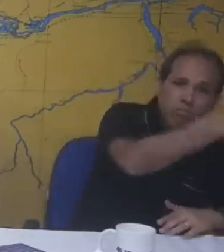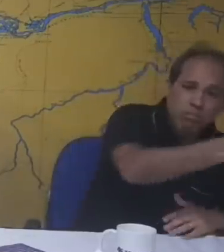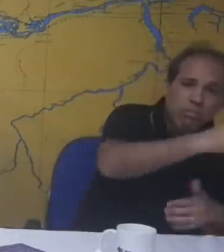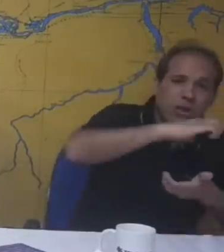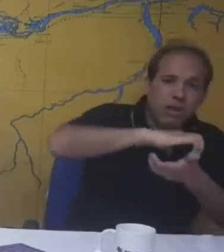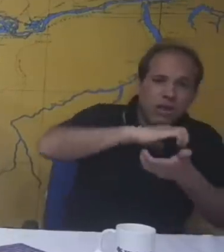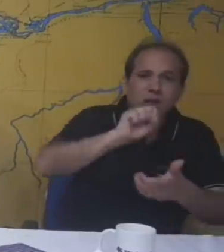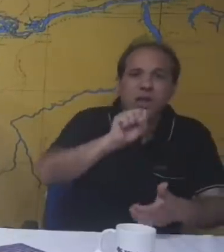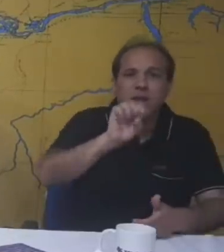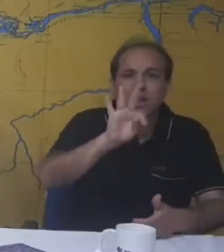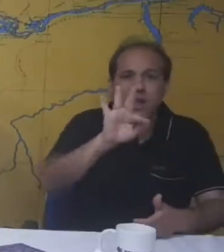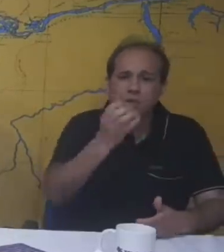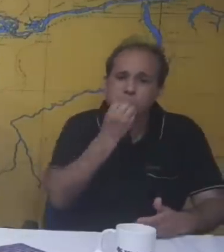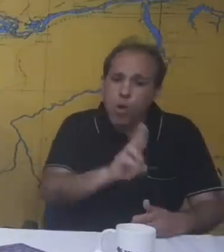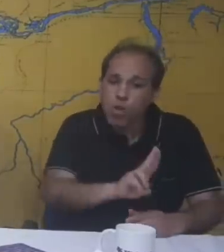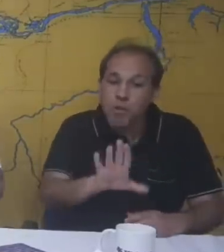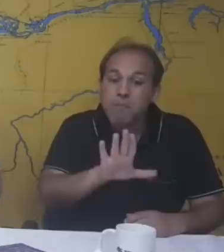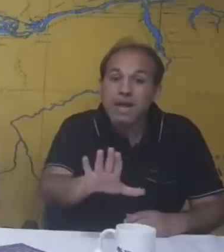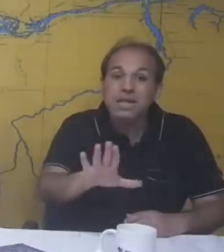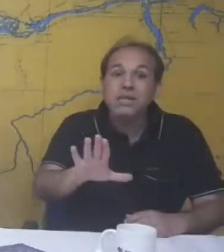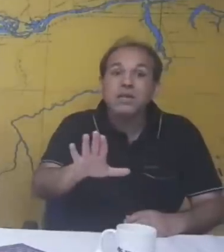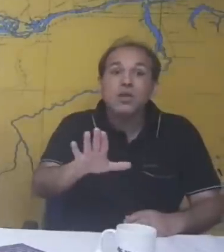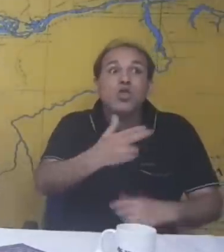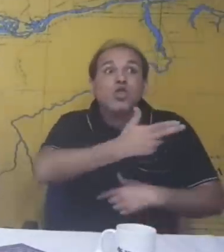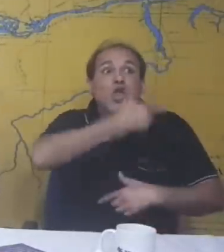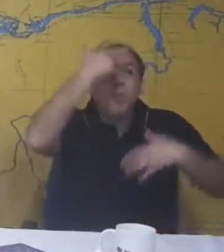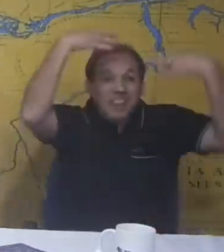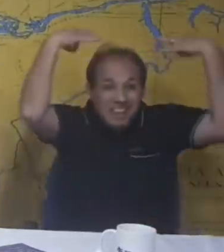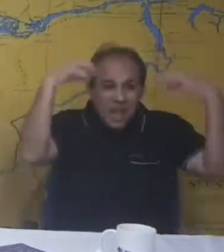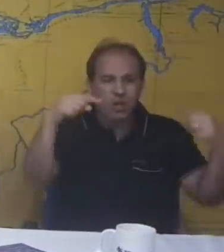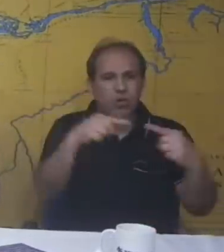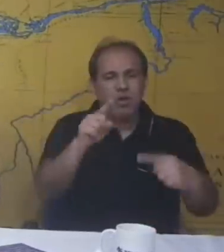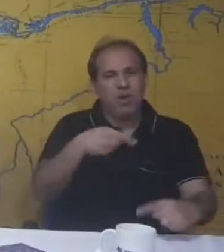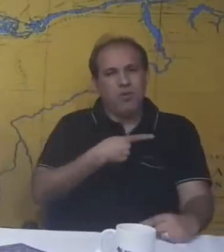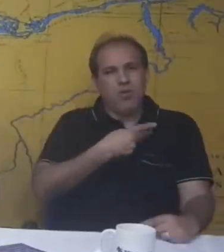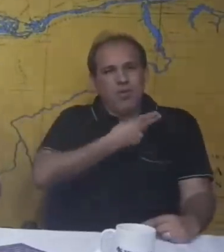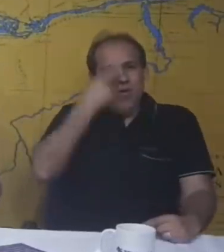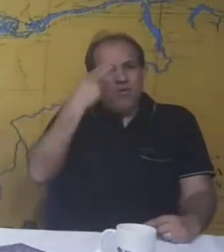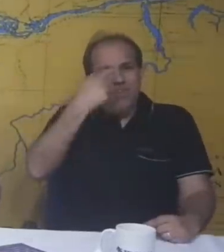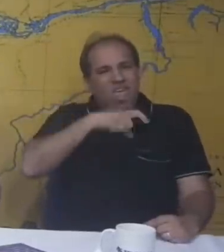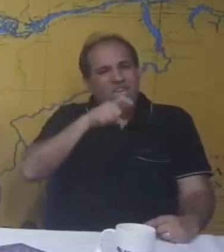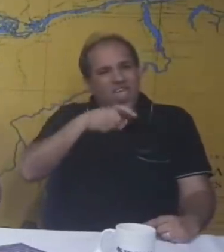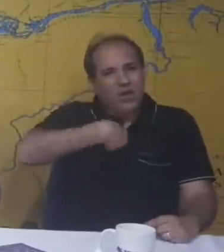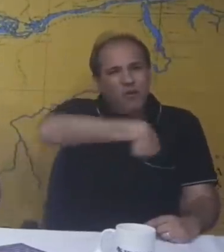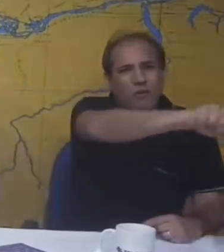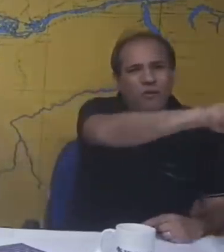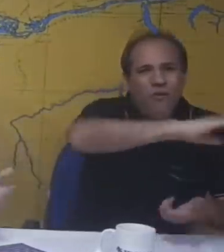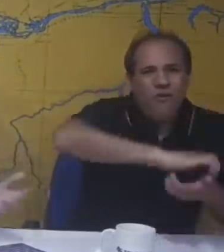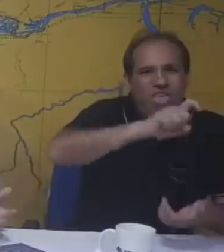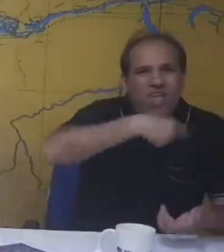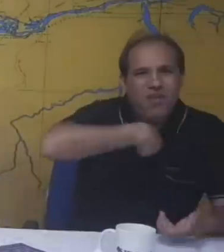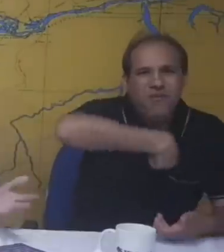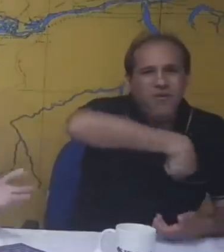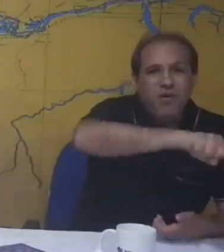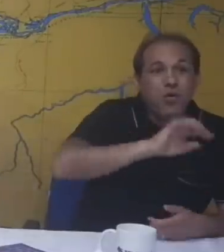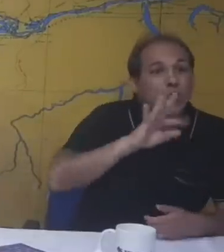compor. Tá? O nome deu para ir para lá é o meu. Tá, é o meu, tá certo? E todo mundo tem seu candidato dos